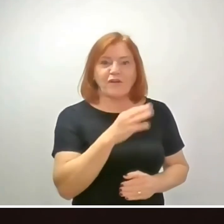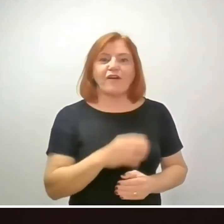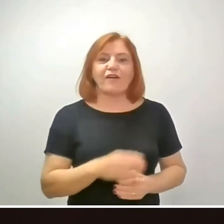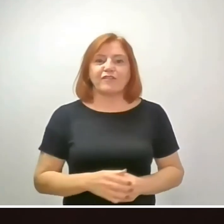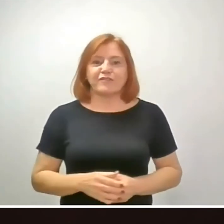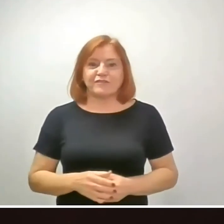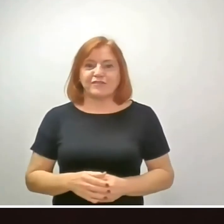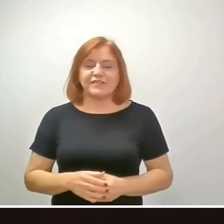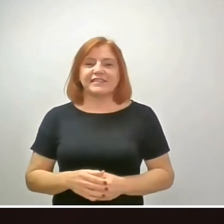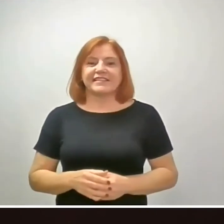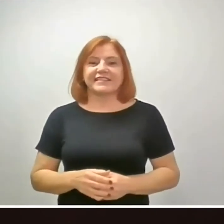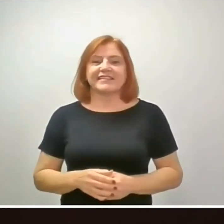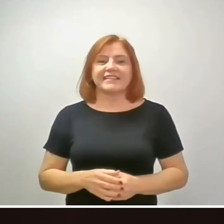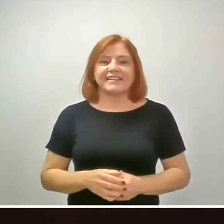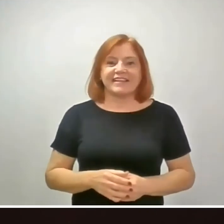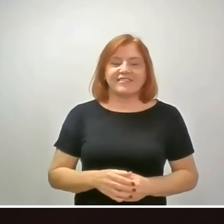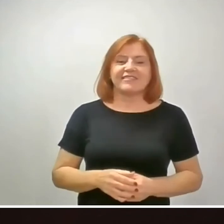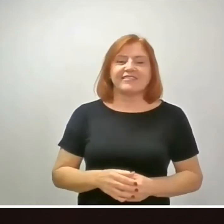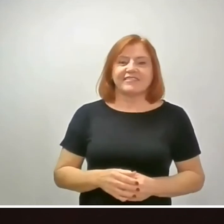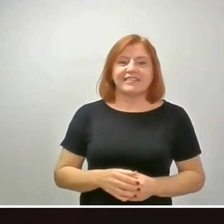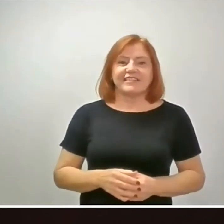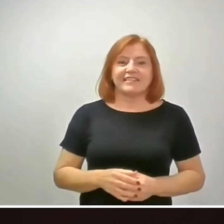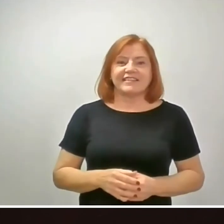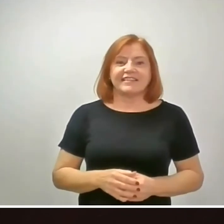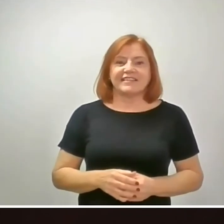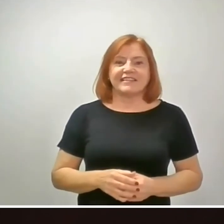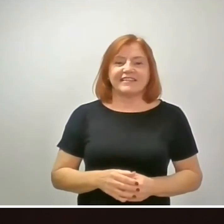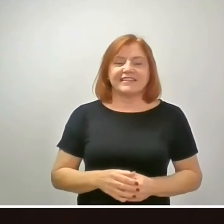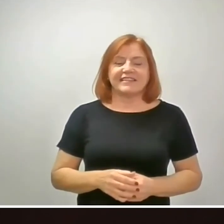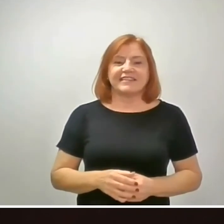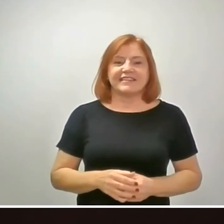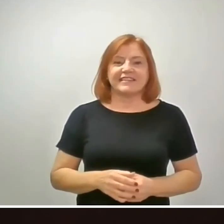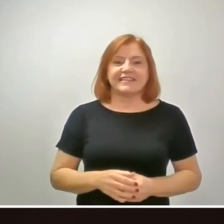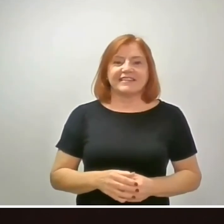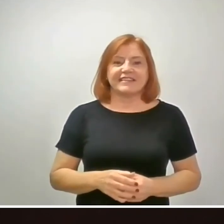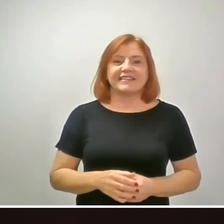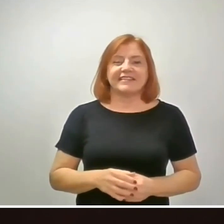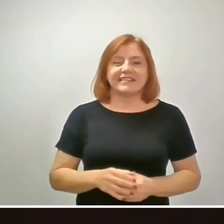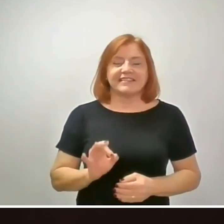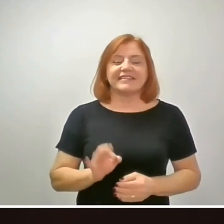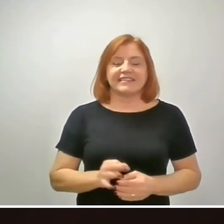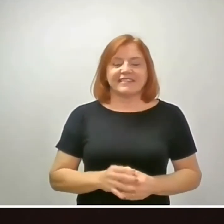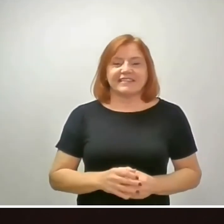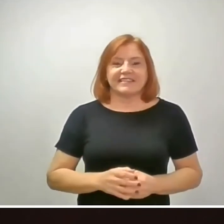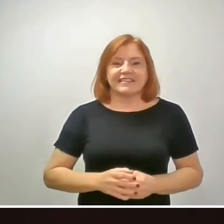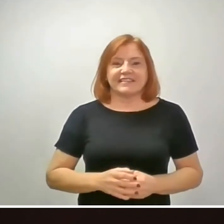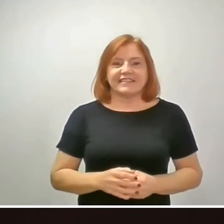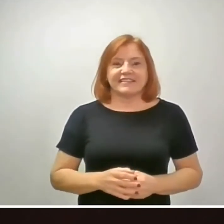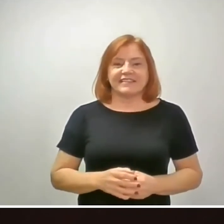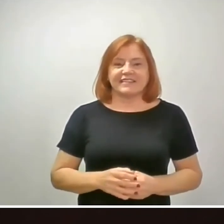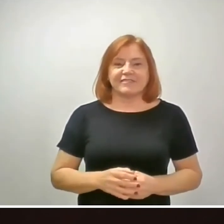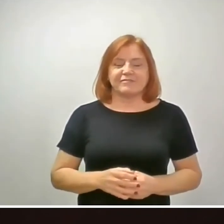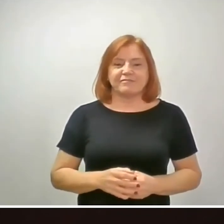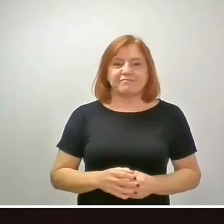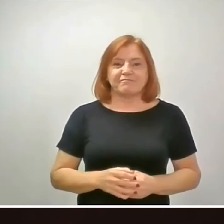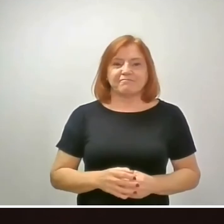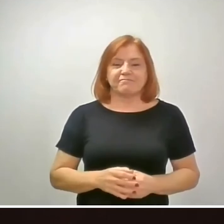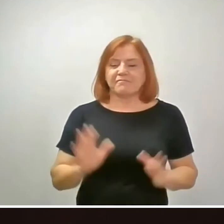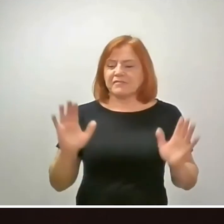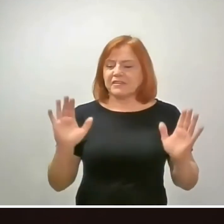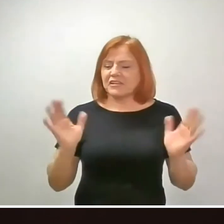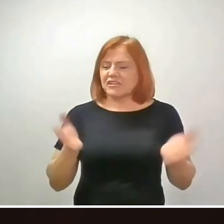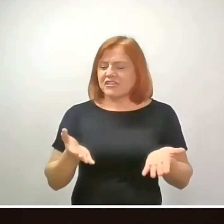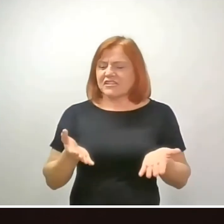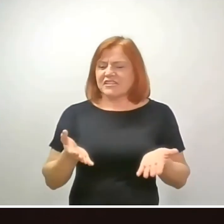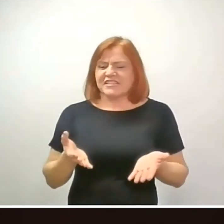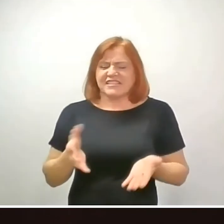conversão, talvez, não sei. Irmãos, são simples. Já entraram por esse caminho de amar a palavra profética.